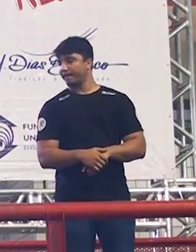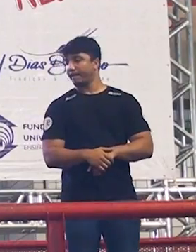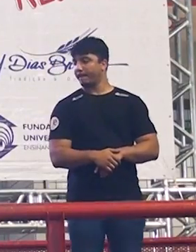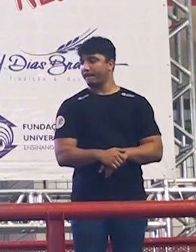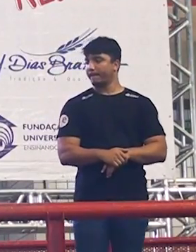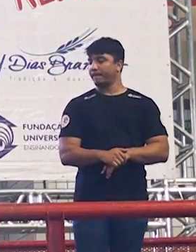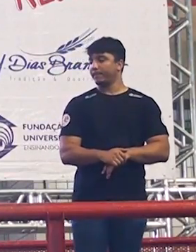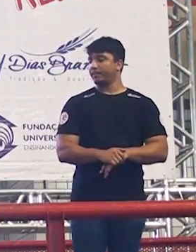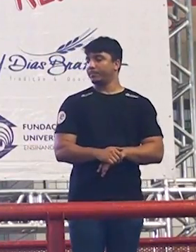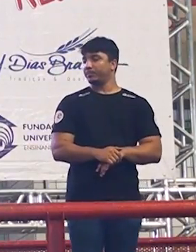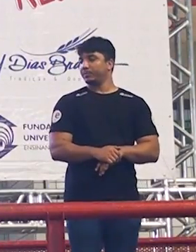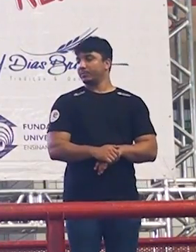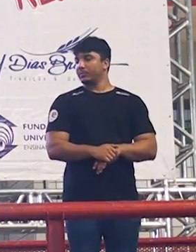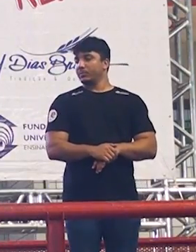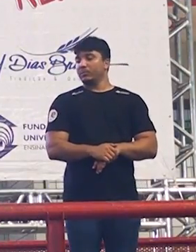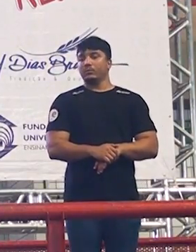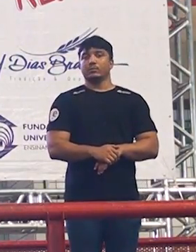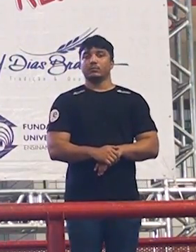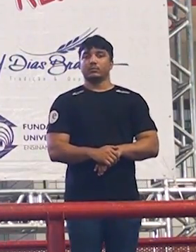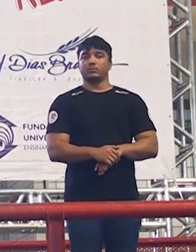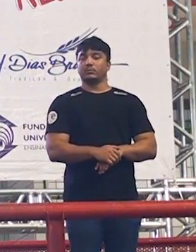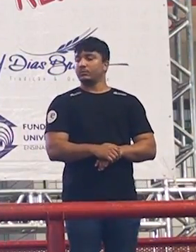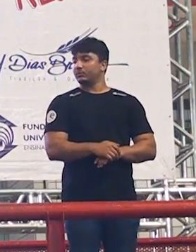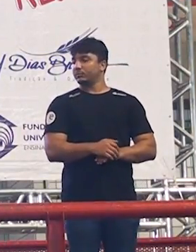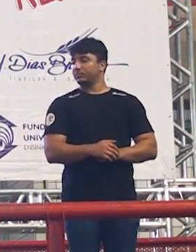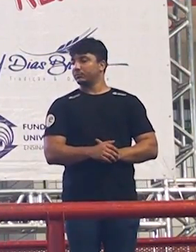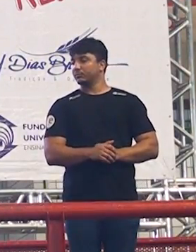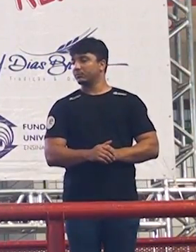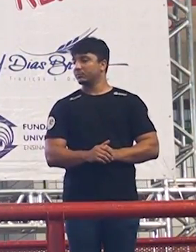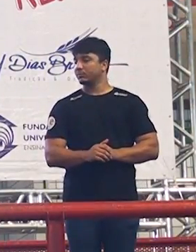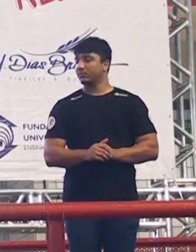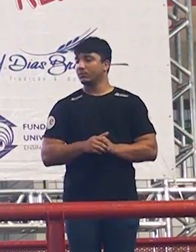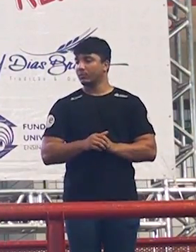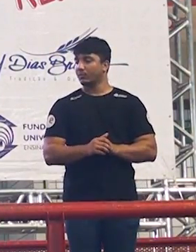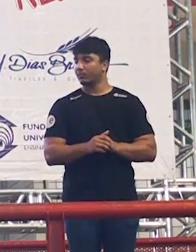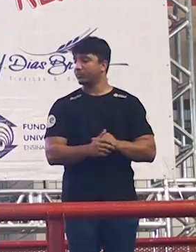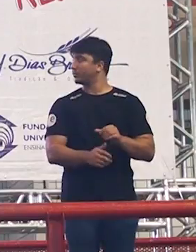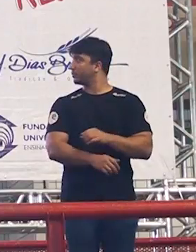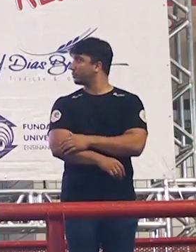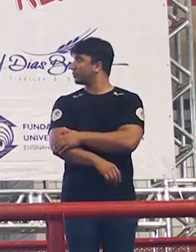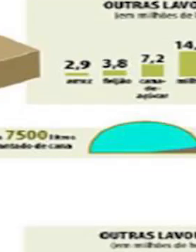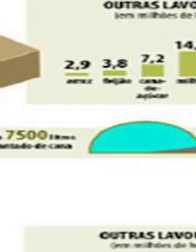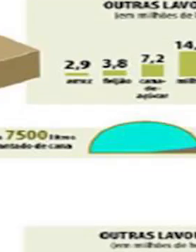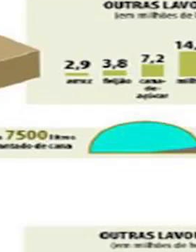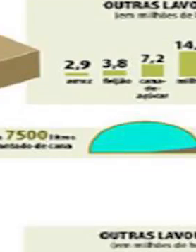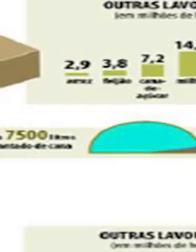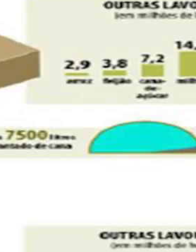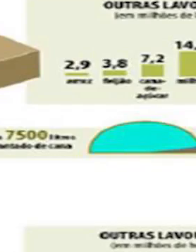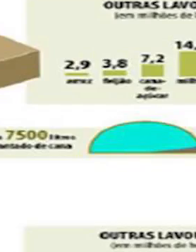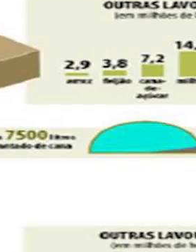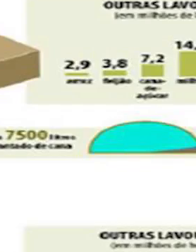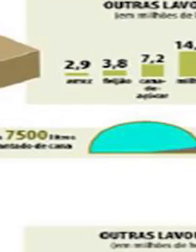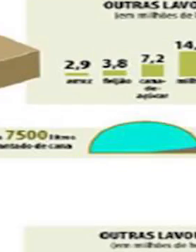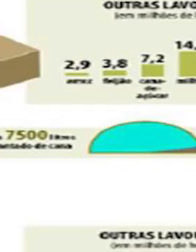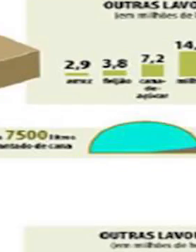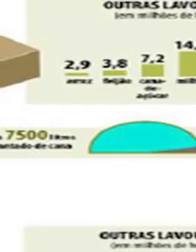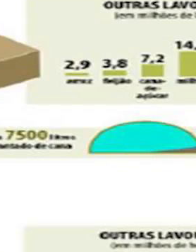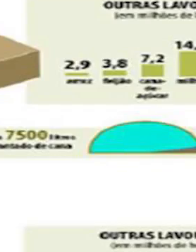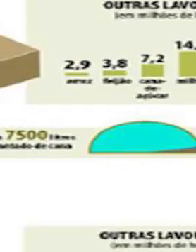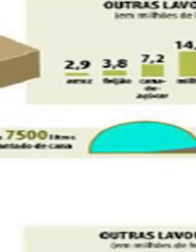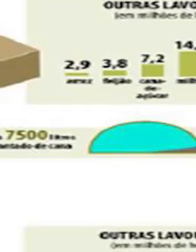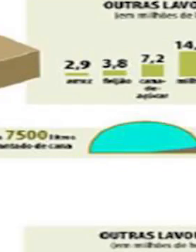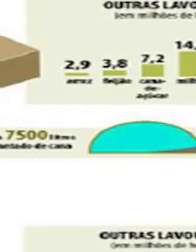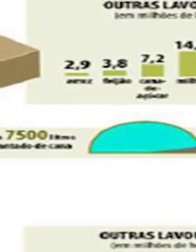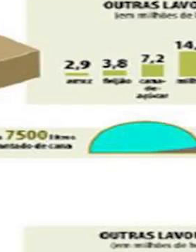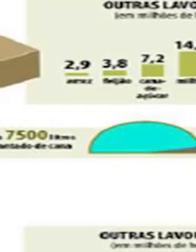Bom, o que mais que eu podia falar sobre o etanol? Aqui, pessoal, é um gráfico. Você não precisa se preocupar